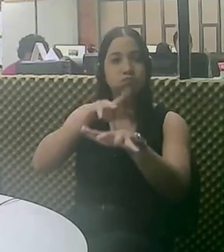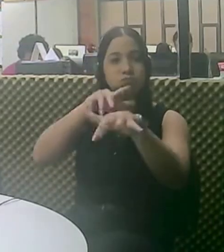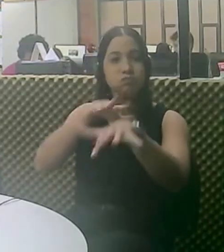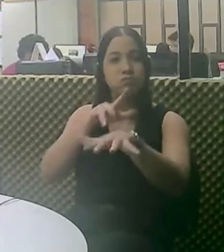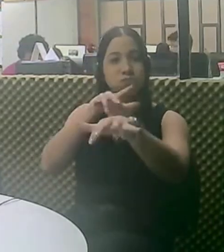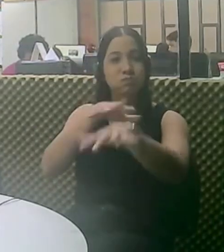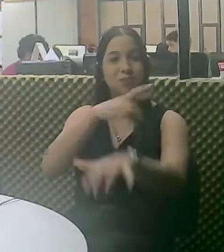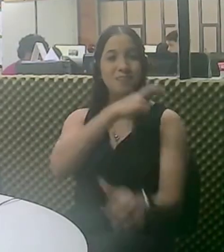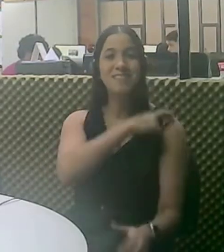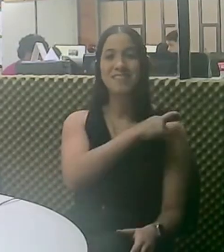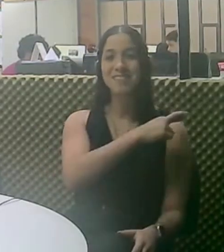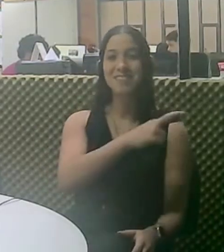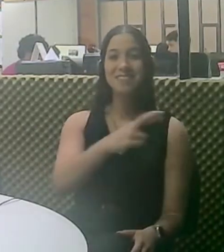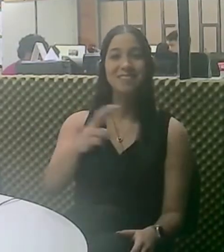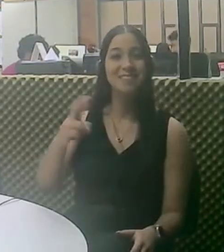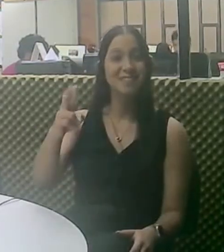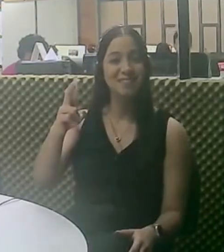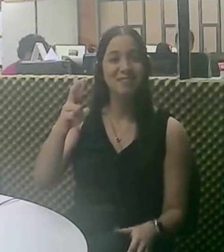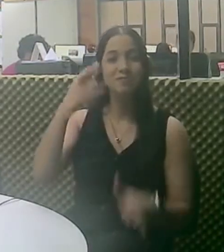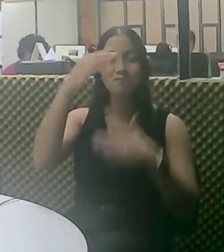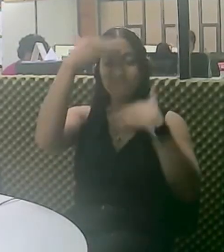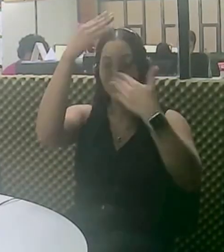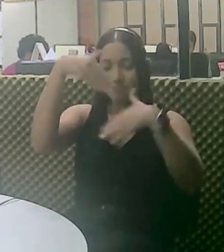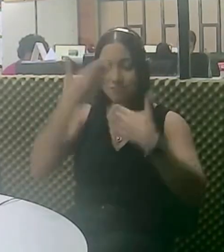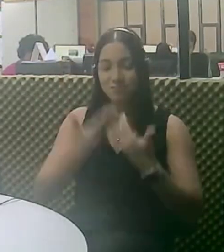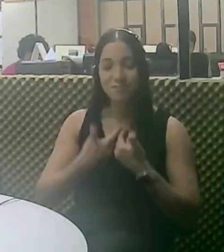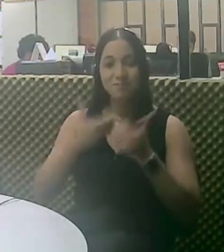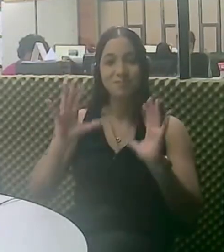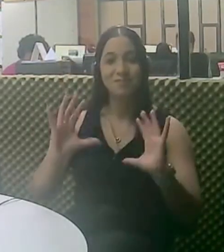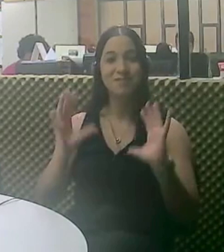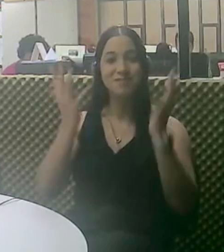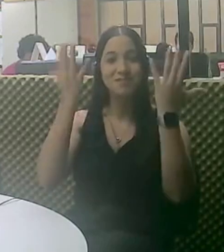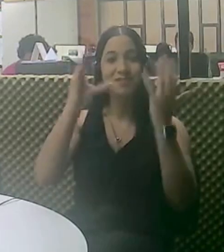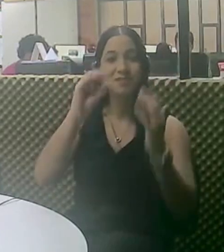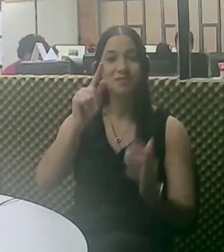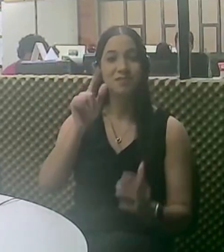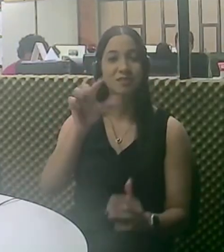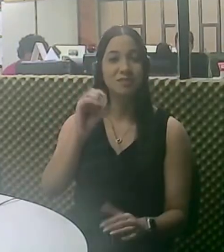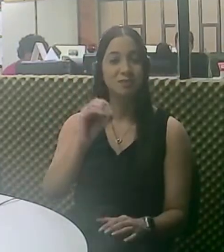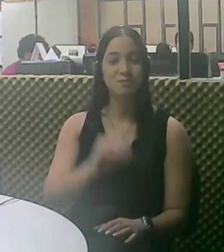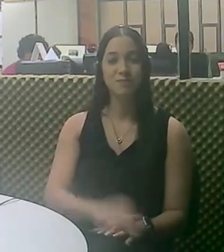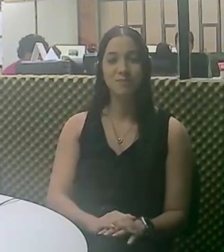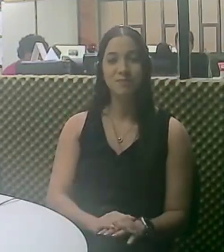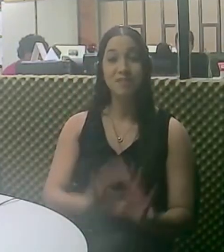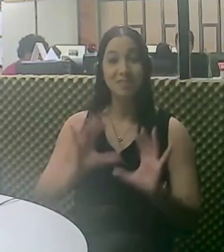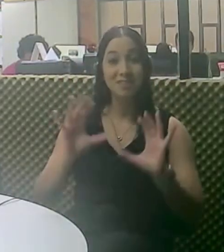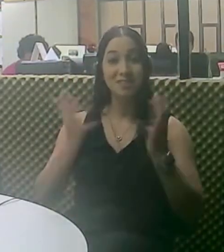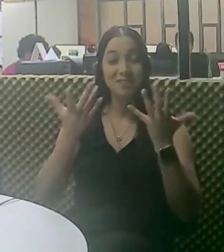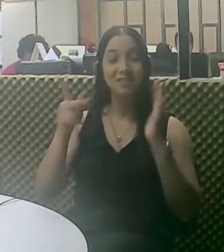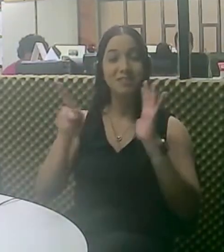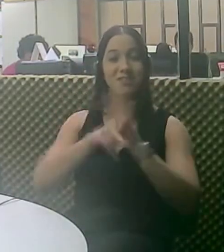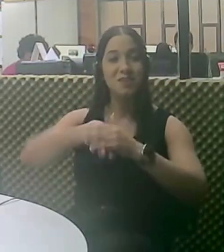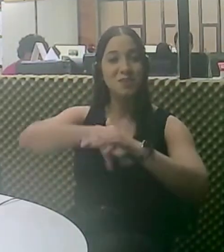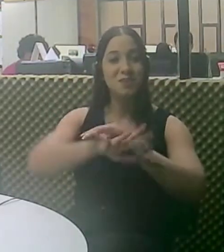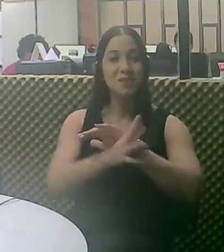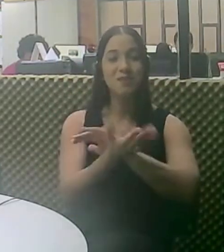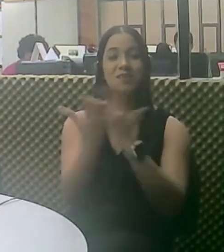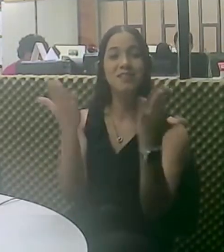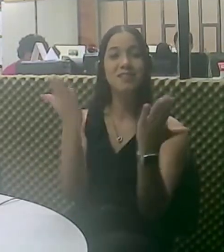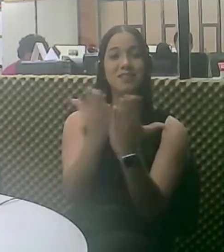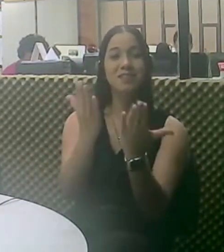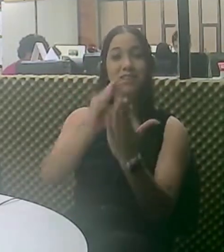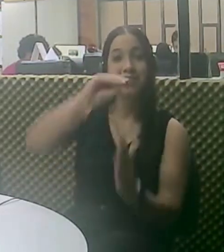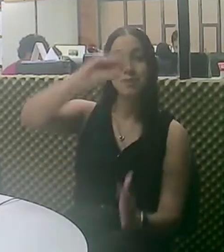sua religiosidade e devoção na abertura da Festa do Congado. O festejo faz parte da tradição cristã de